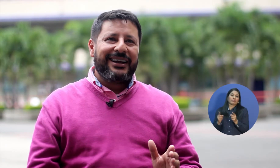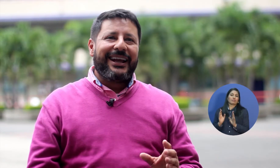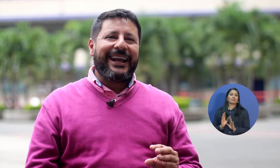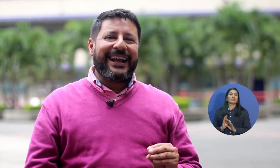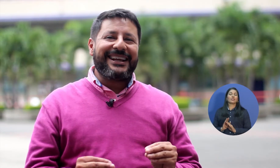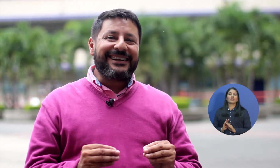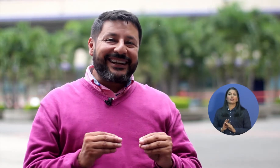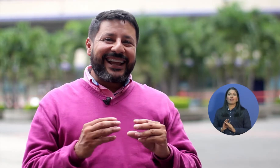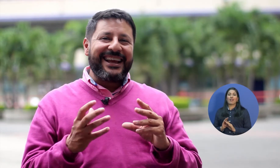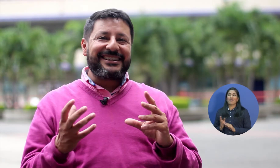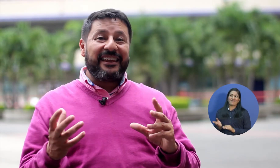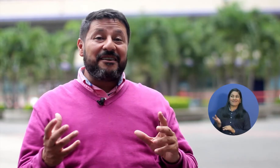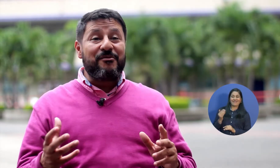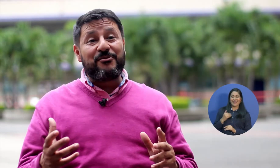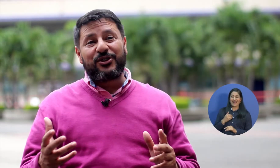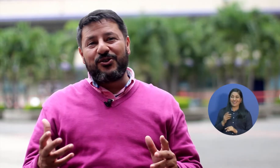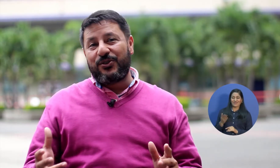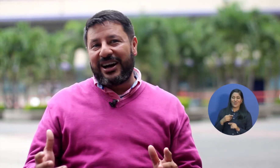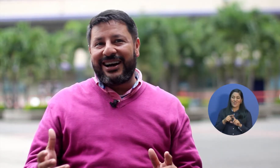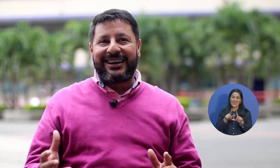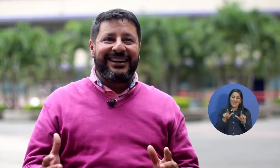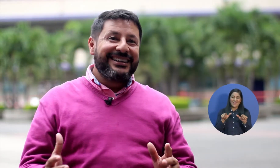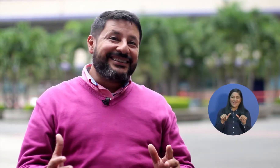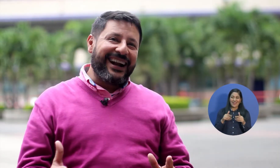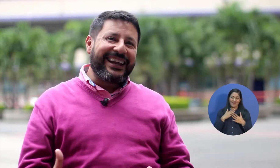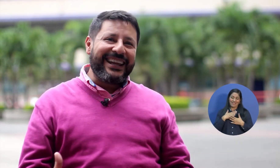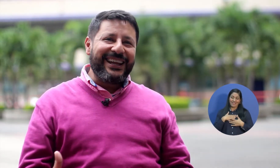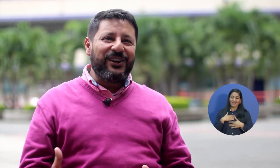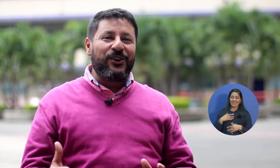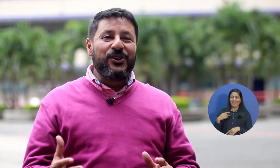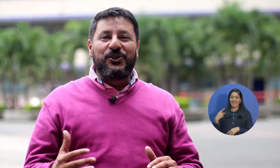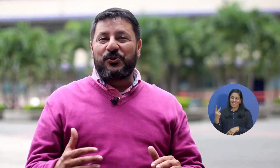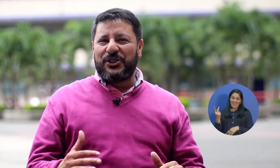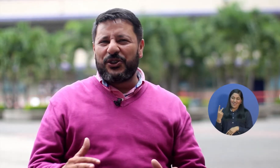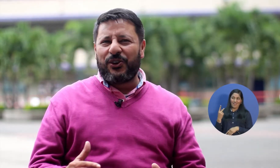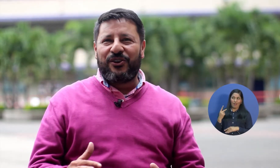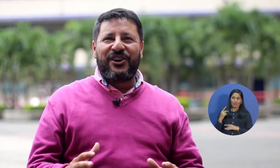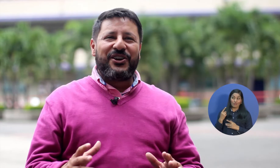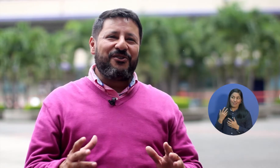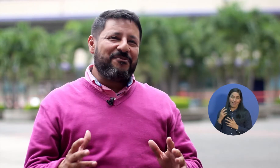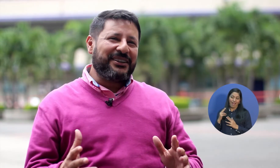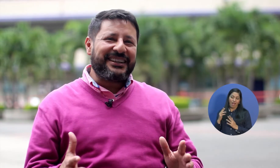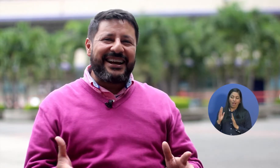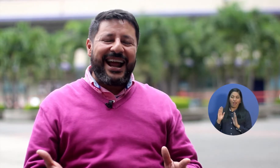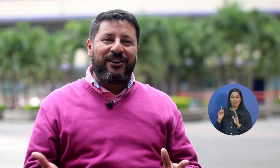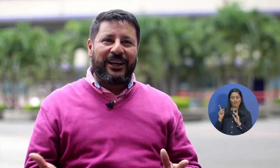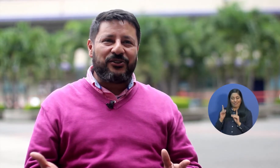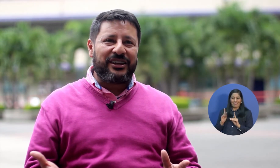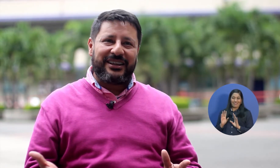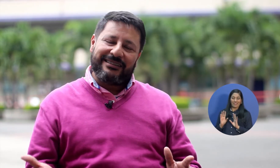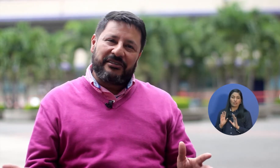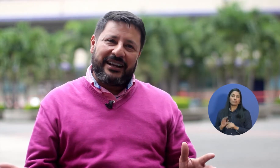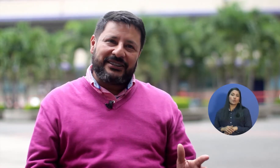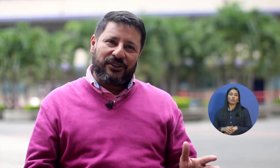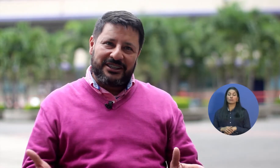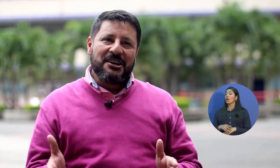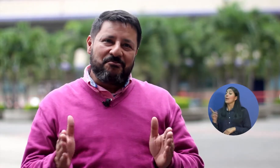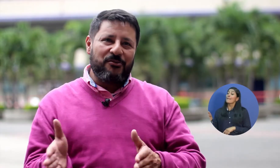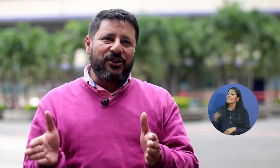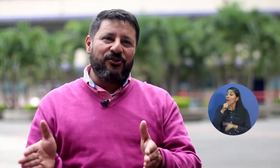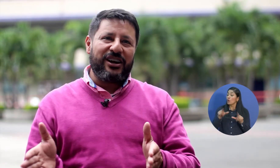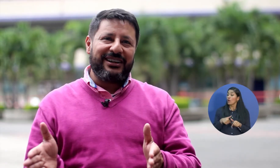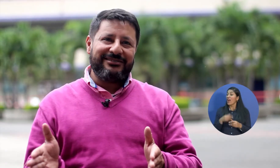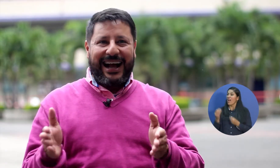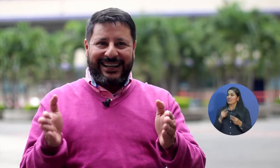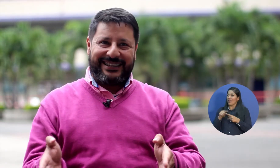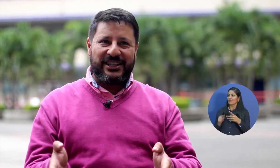enamorar, esa riqueza de vamos a un lugar tranquilo, tú y yo, no va a pasar nada de lo que tú no quieras, no es,